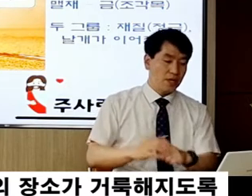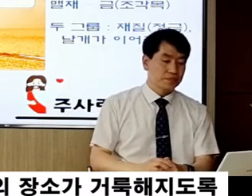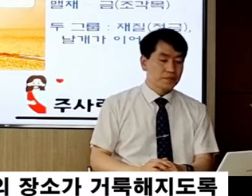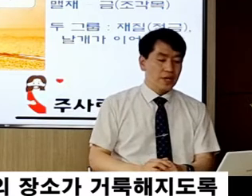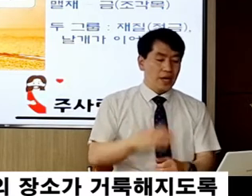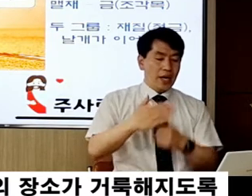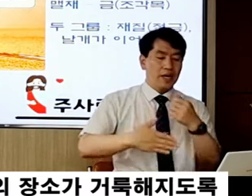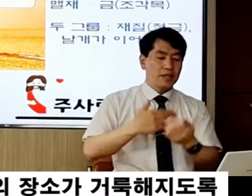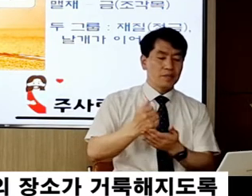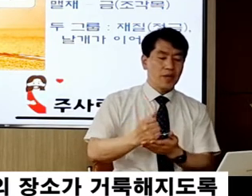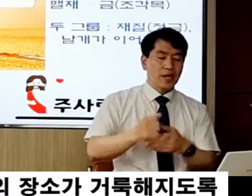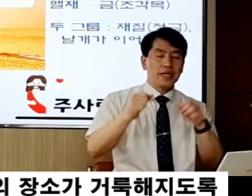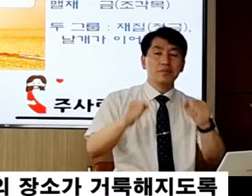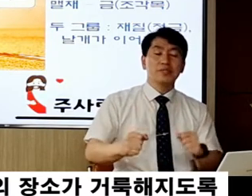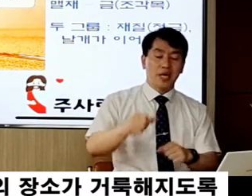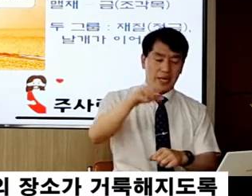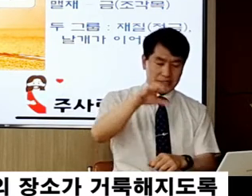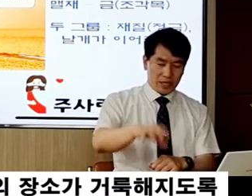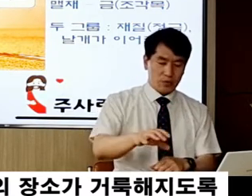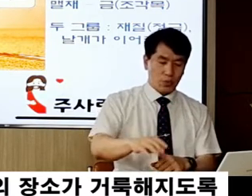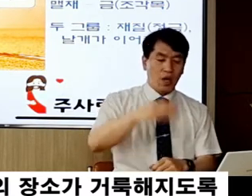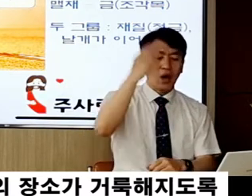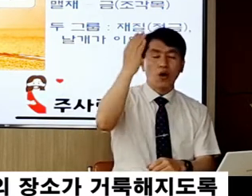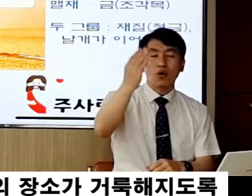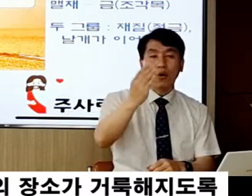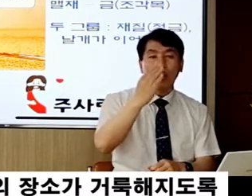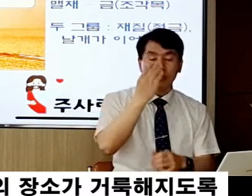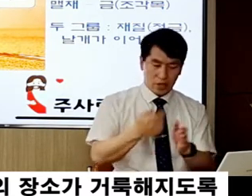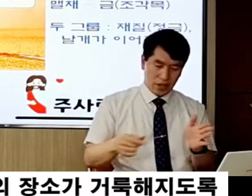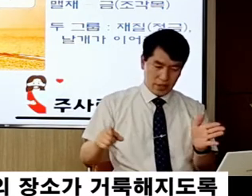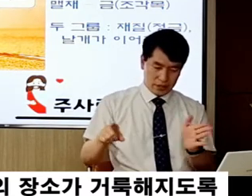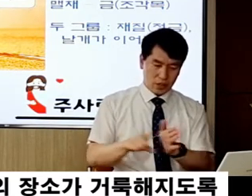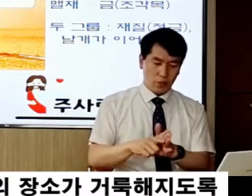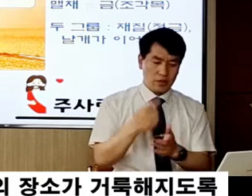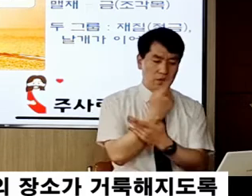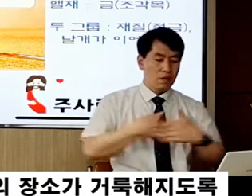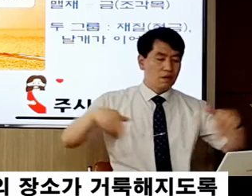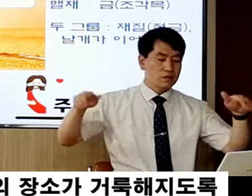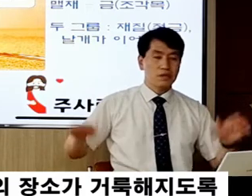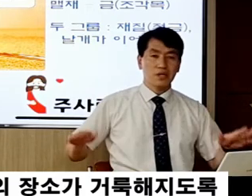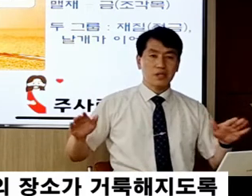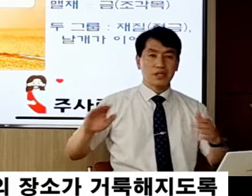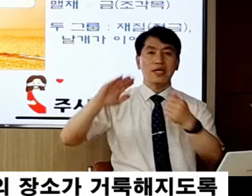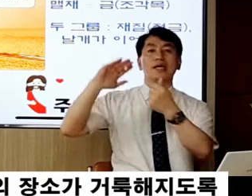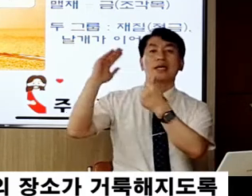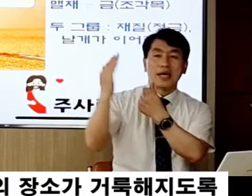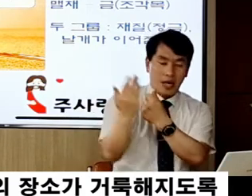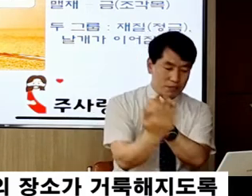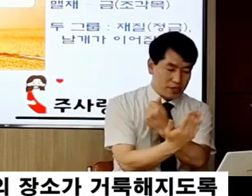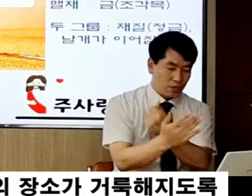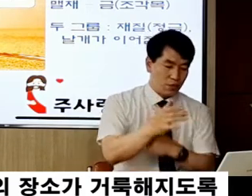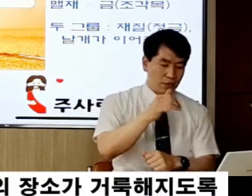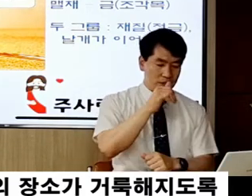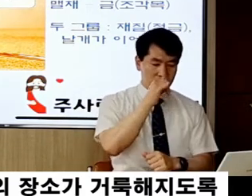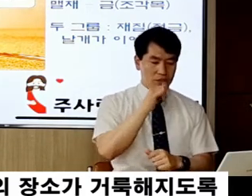덮습니다. 하나님의 임재 장소가 거룩해지기 위해서 천사들이 감싸고 있는